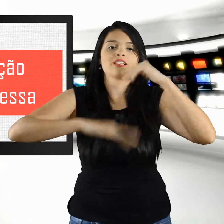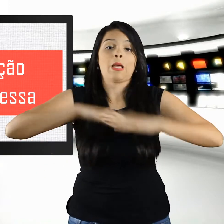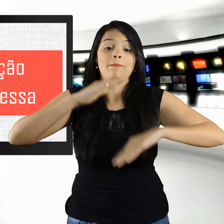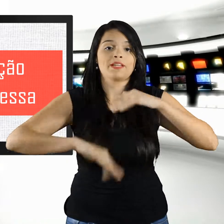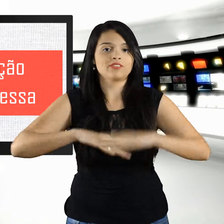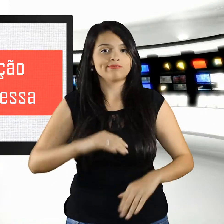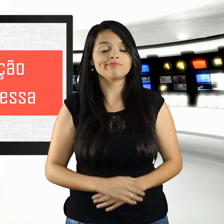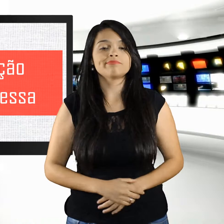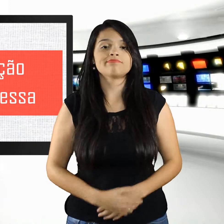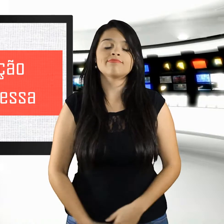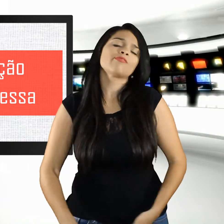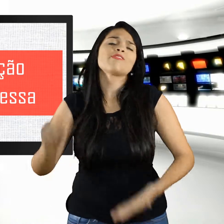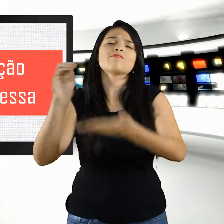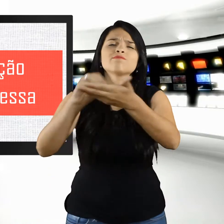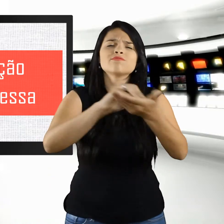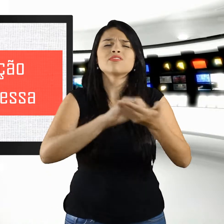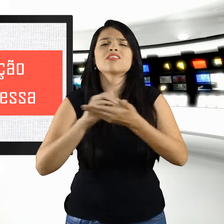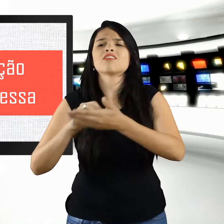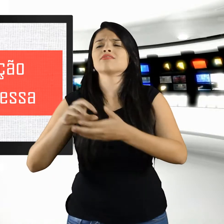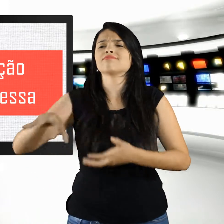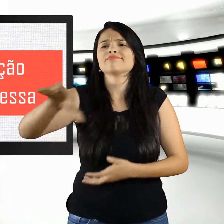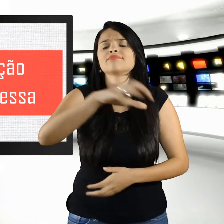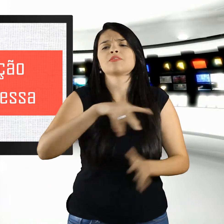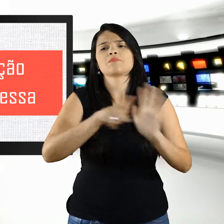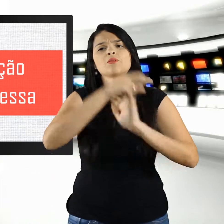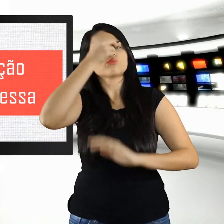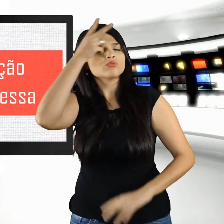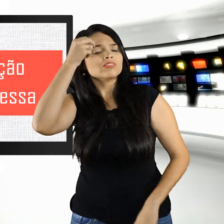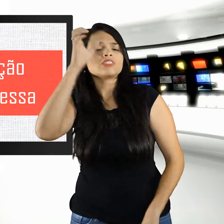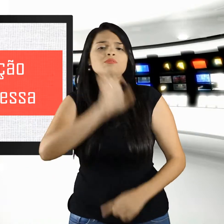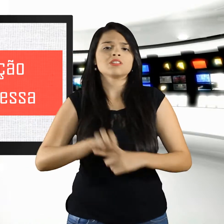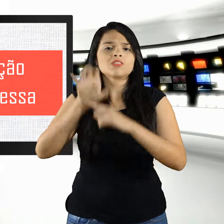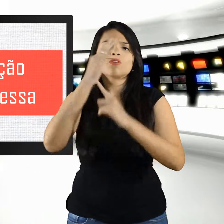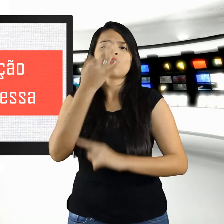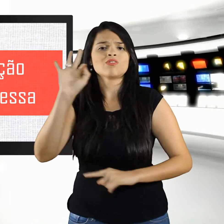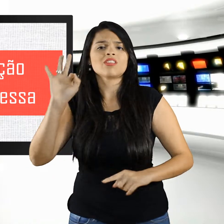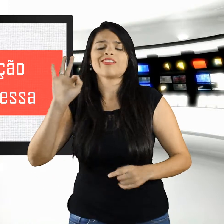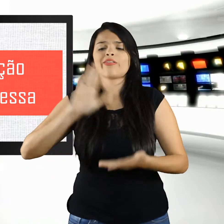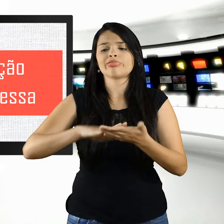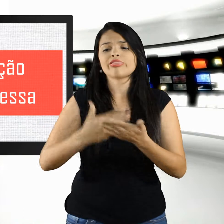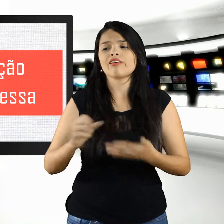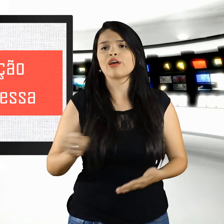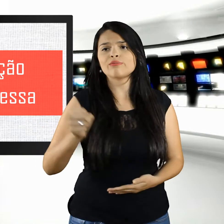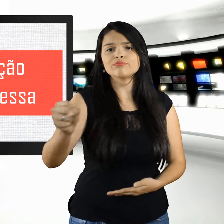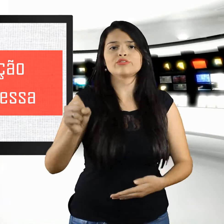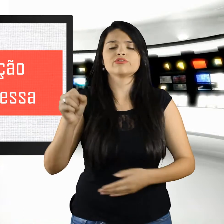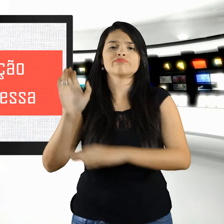A ausência de intérpretes nas esferas públicas municipais, estaduais e federais é um grande problema. A